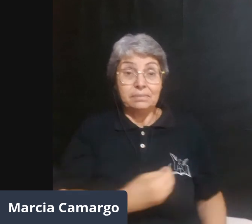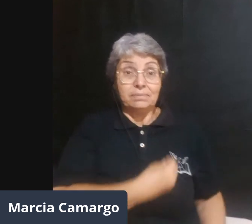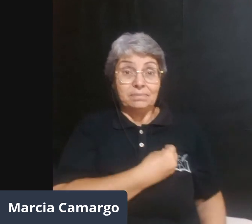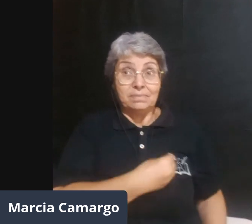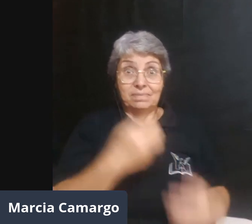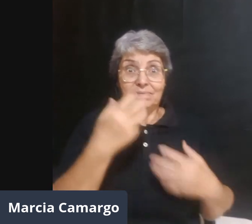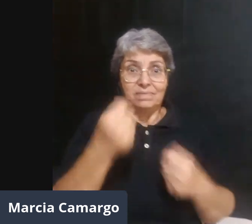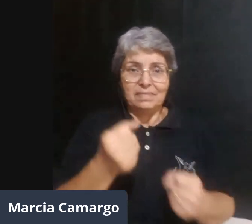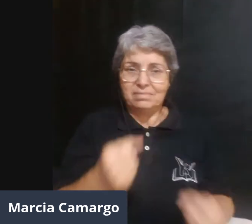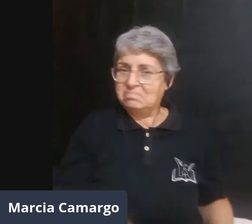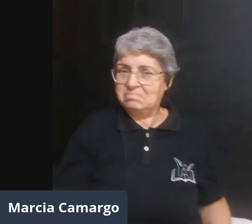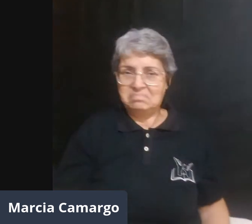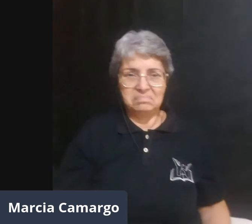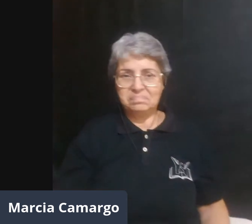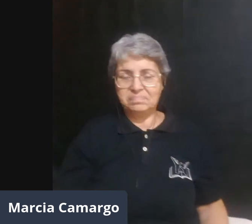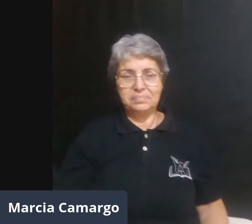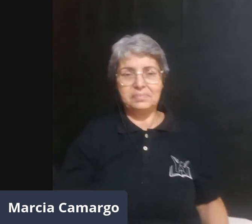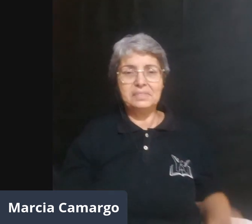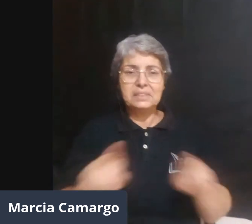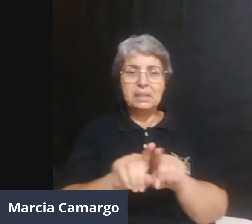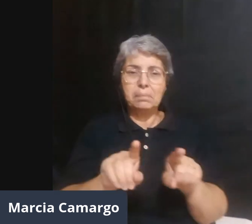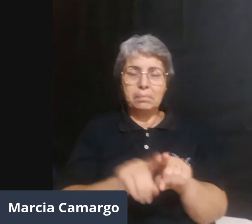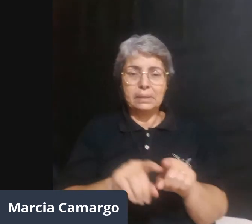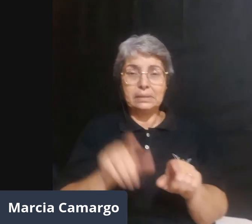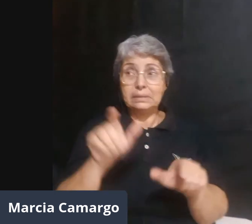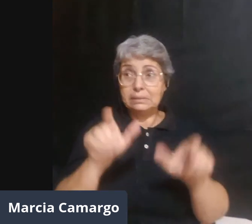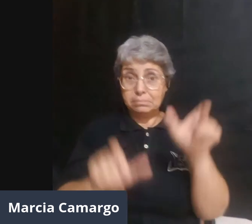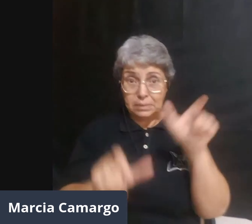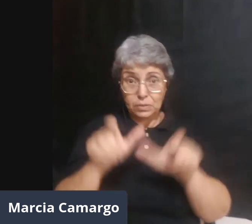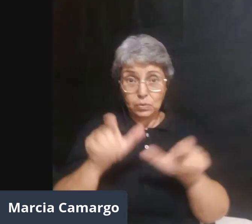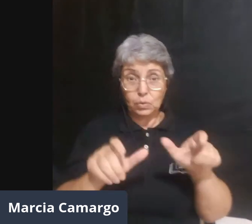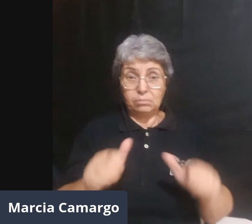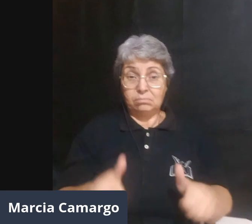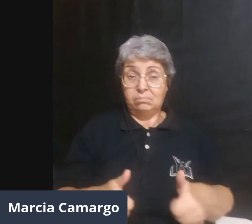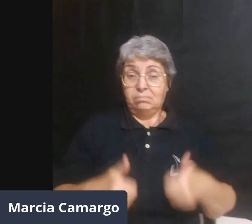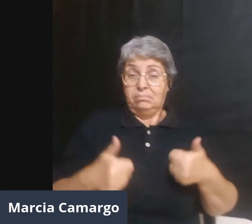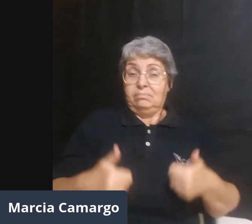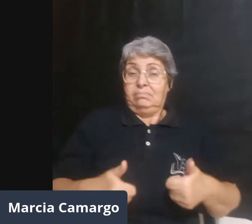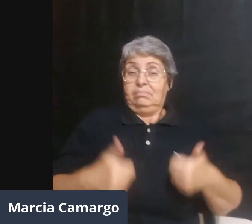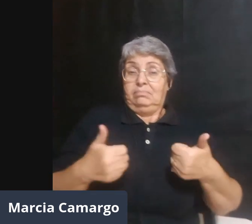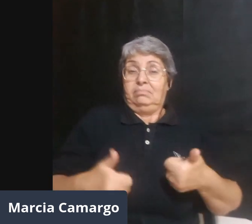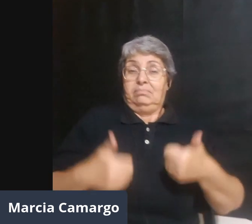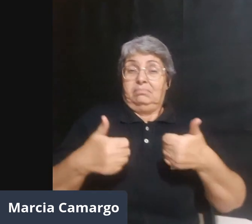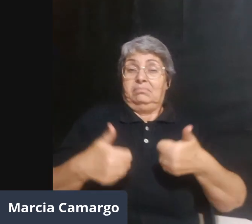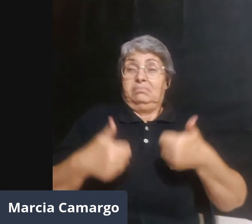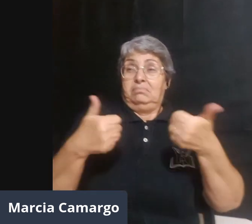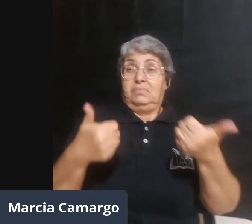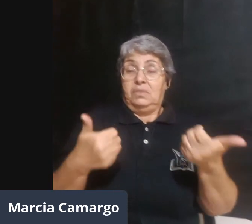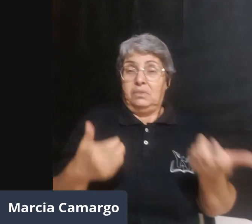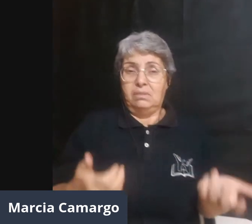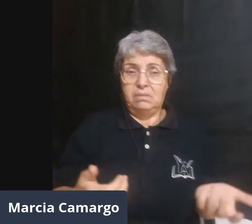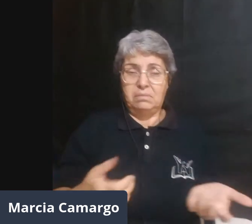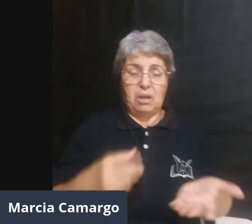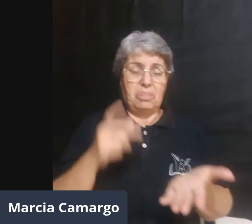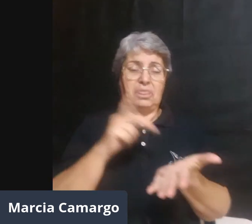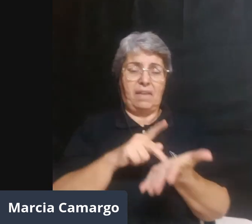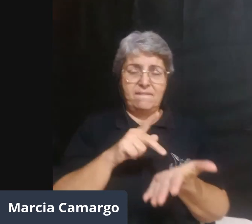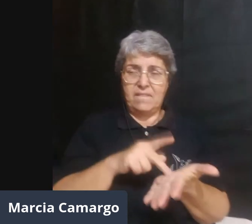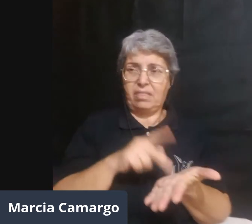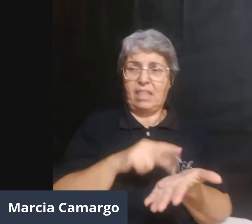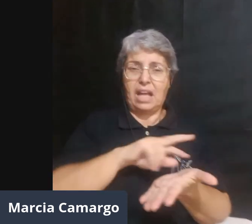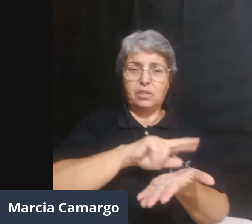Outras ervas daninhas, como o orgulho, a arrogância em possuir um sistema de verdades, pouco a